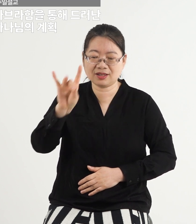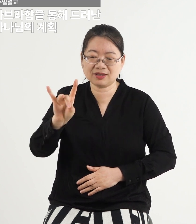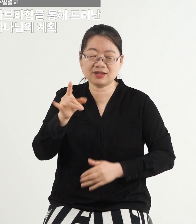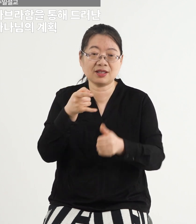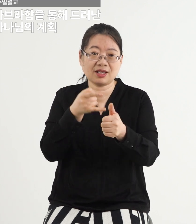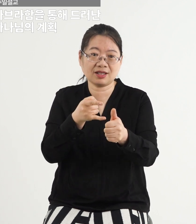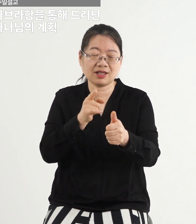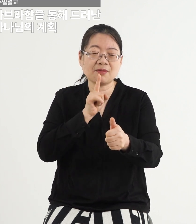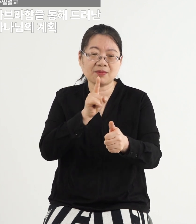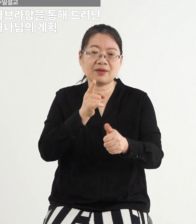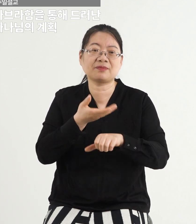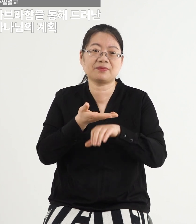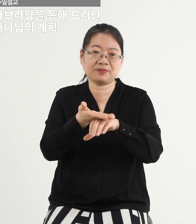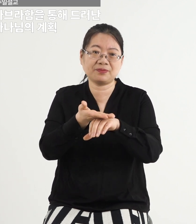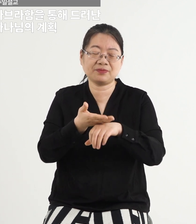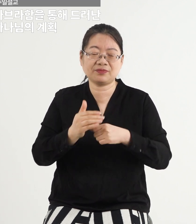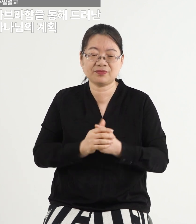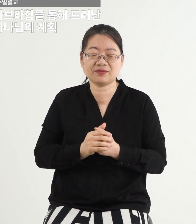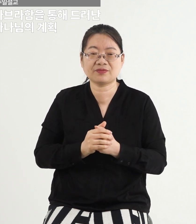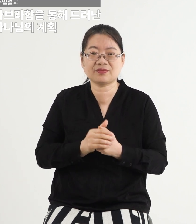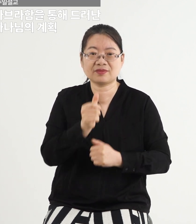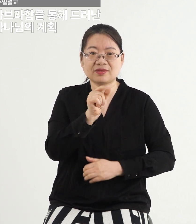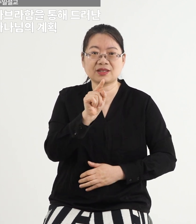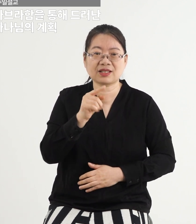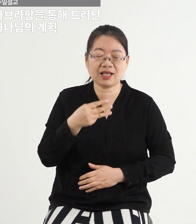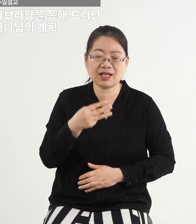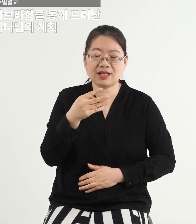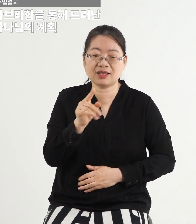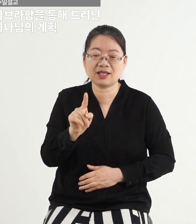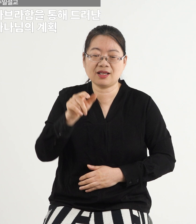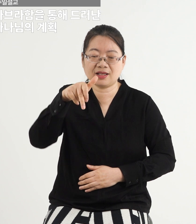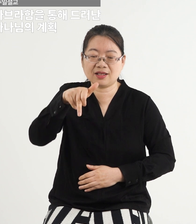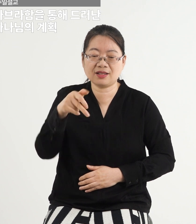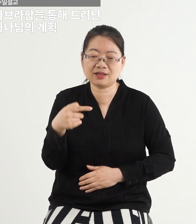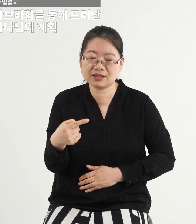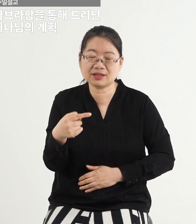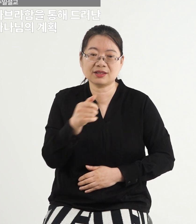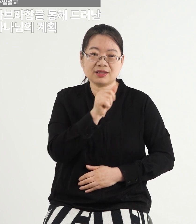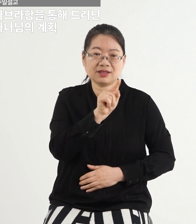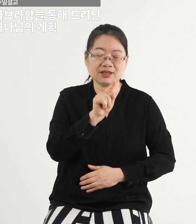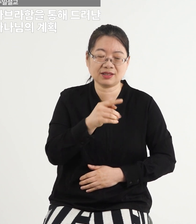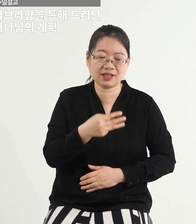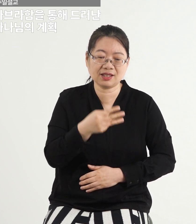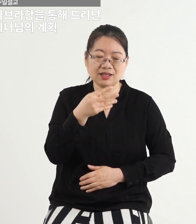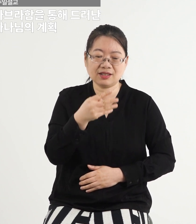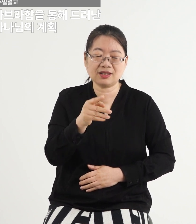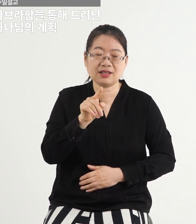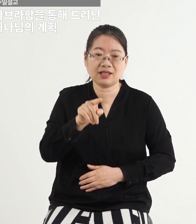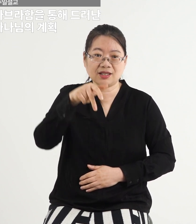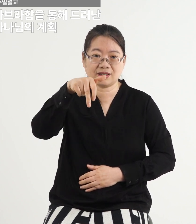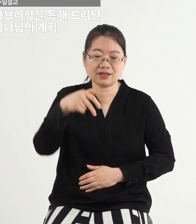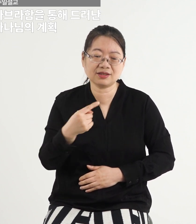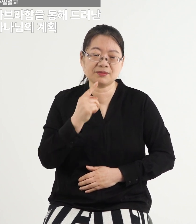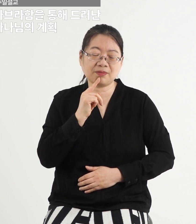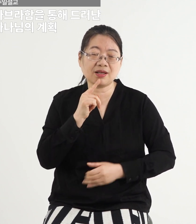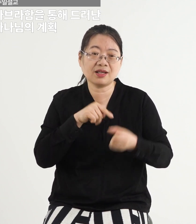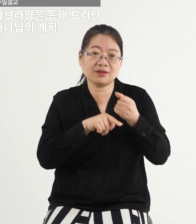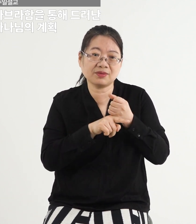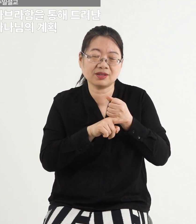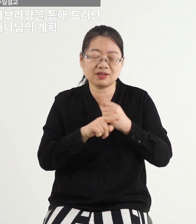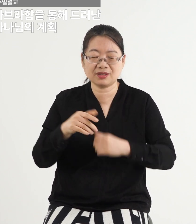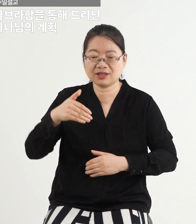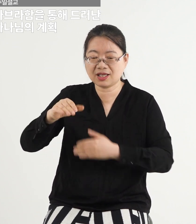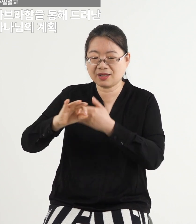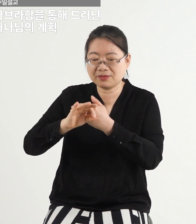여러분들에게 말씀을 드렸을 텐데 할라크라는 단어예요. 할라크. 근데 할라크라는 말은 어떤 가면